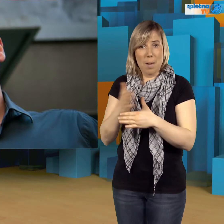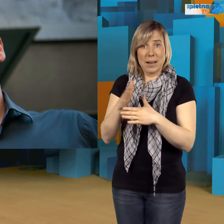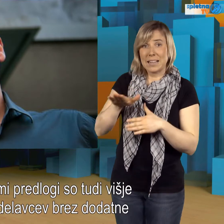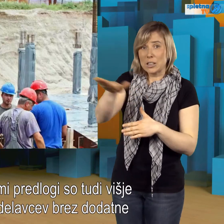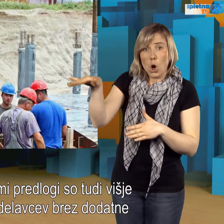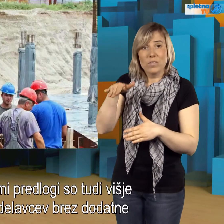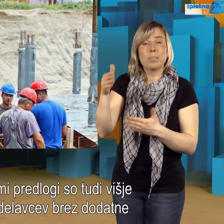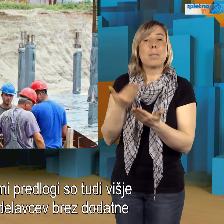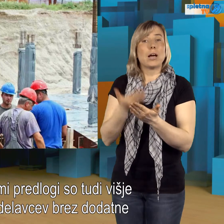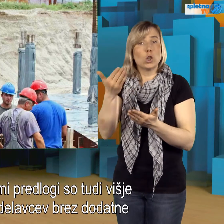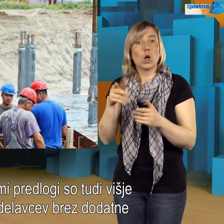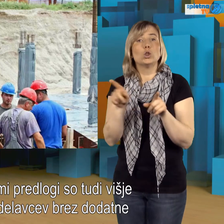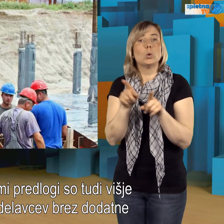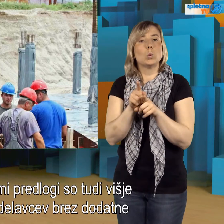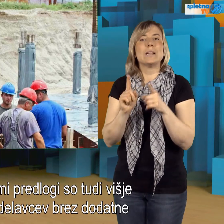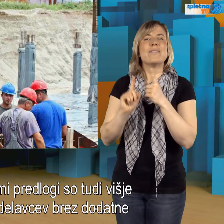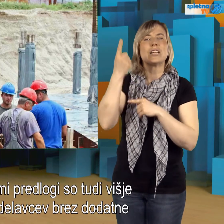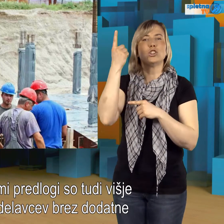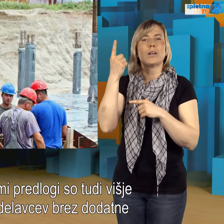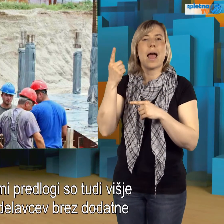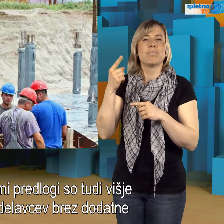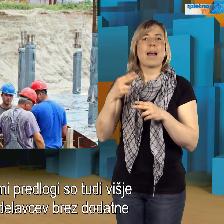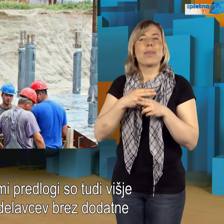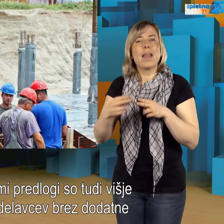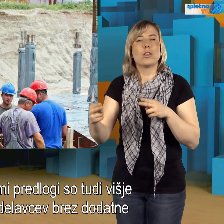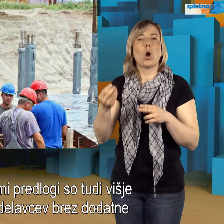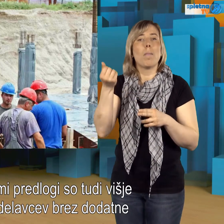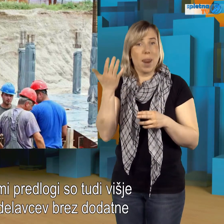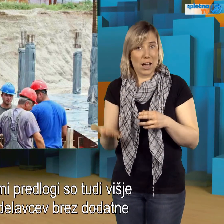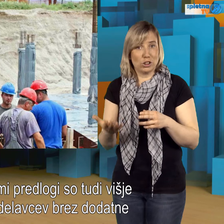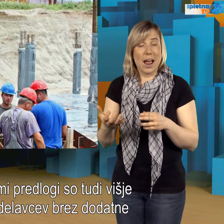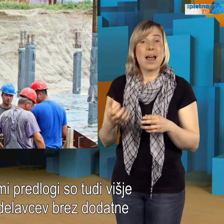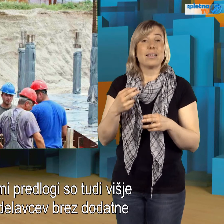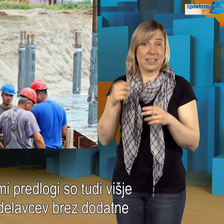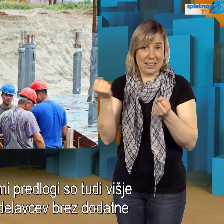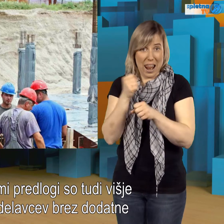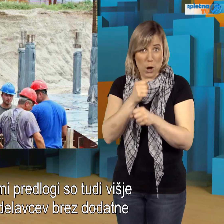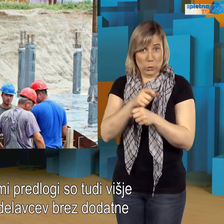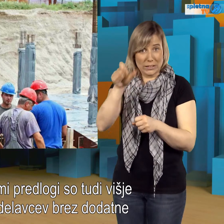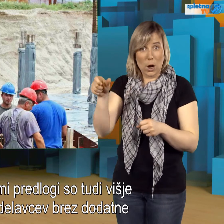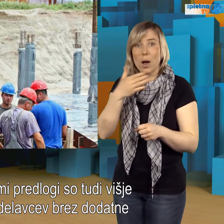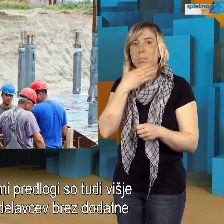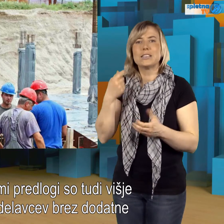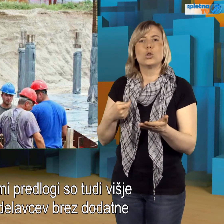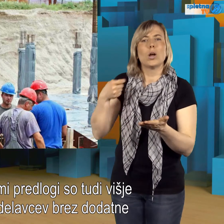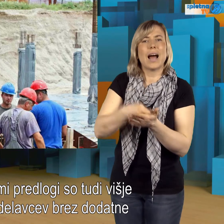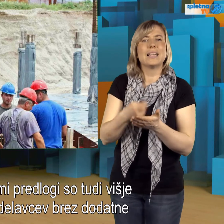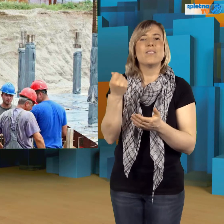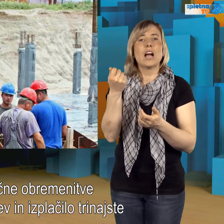Med njihovimi predlogi so tudi višje neto plače delavcev brez dodatne finančne obremenitve delodajalcev in izplačilo